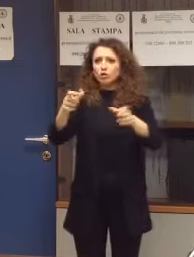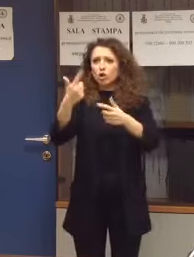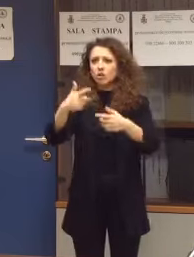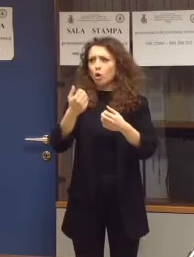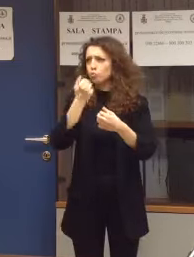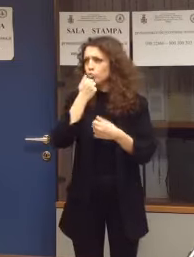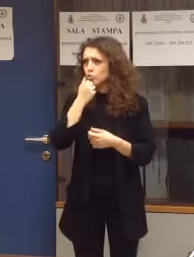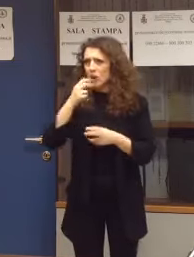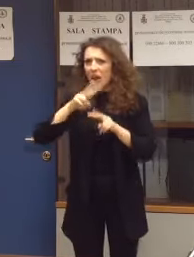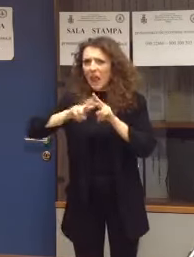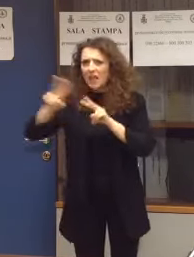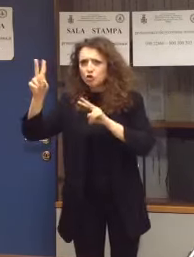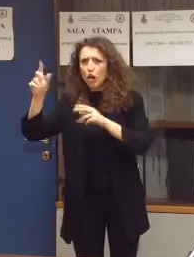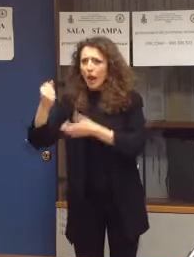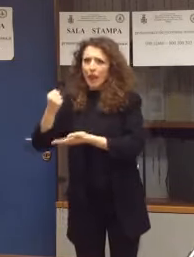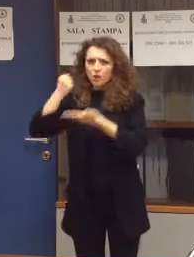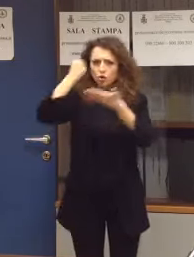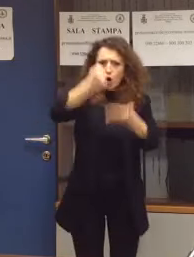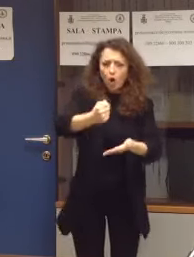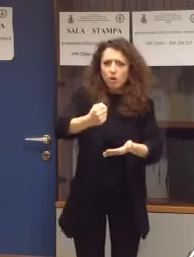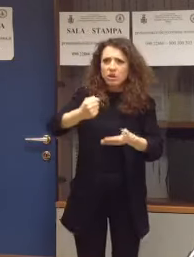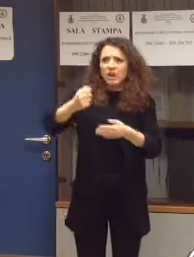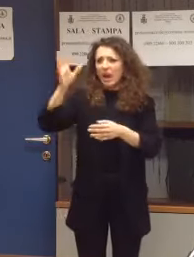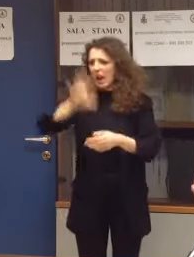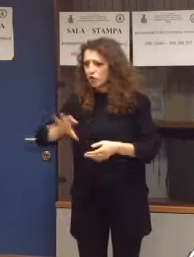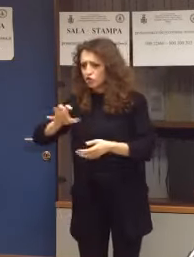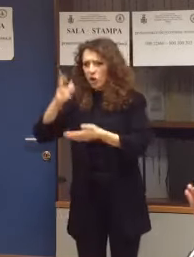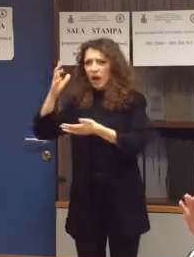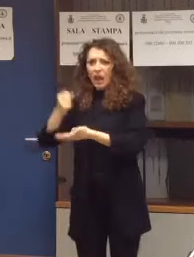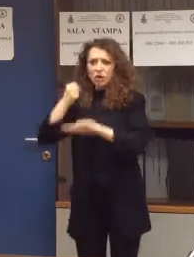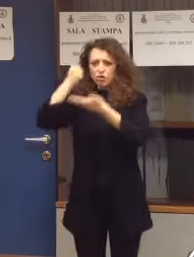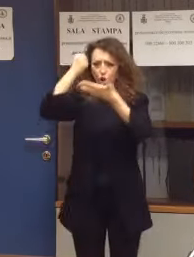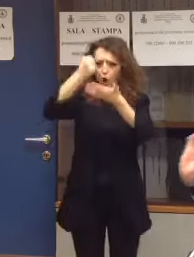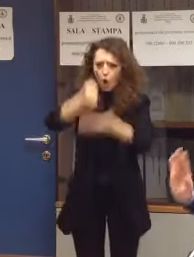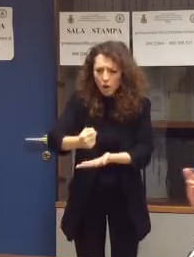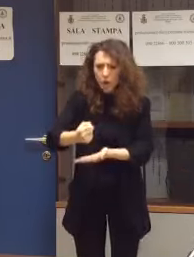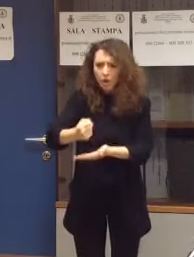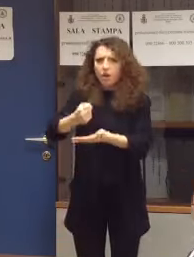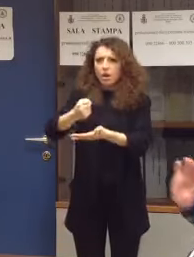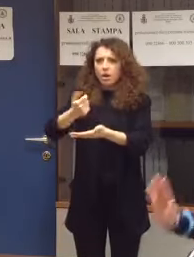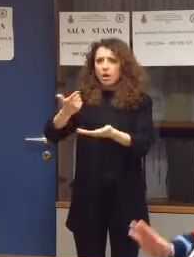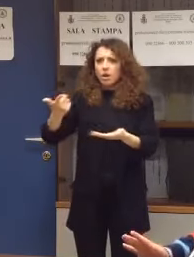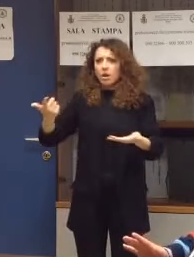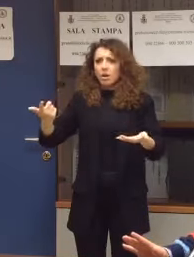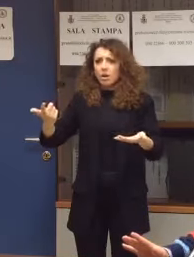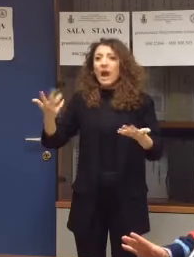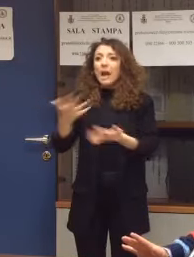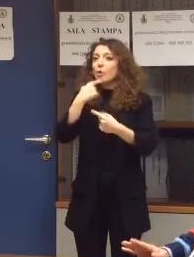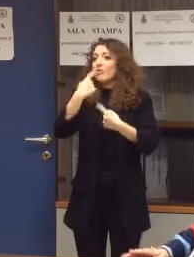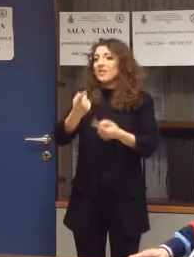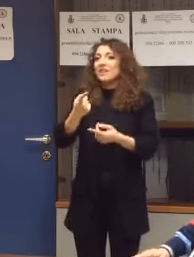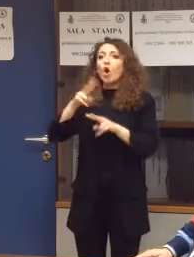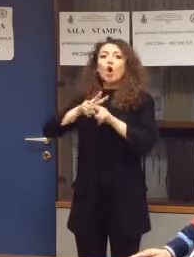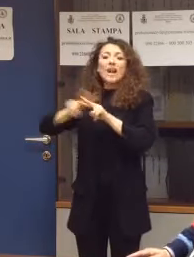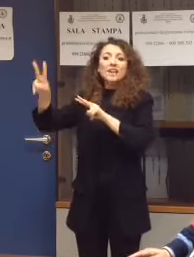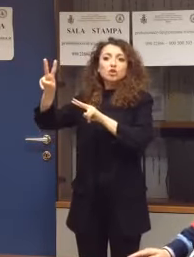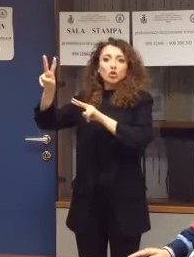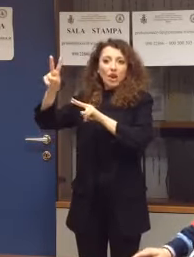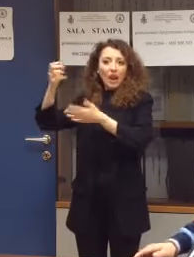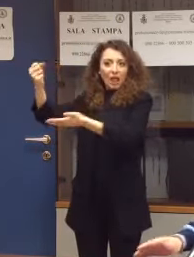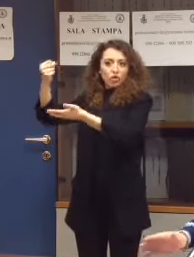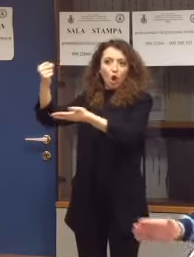livello nazionale, vi hanno mandato i soldi a livello regionale, vi devo dire che quantomeno i soldi che ci ha promesso il governo nazionale sono